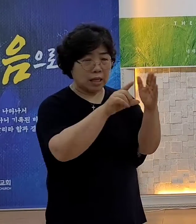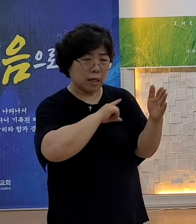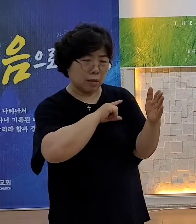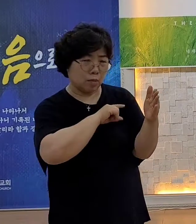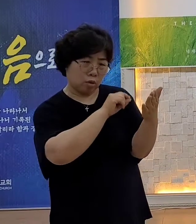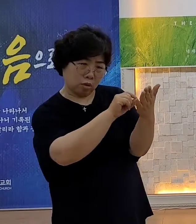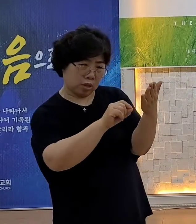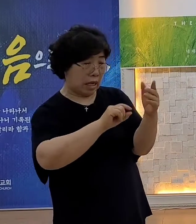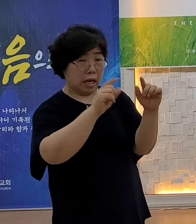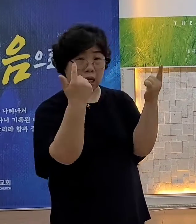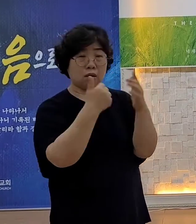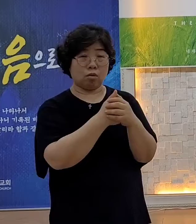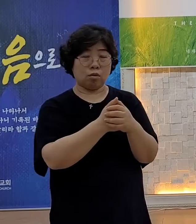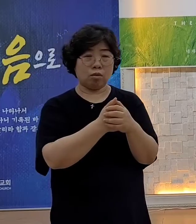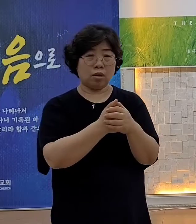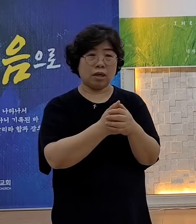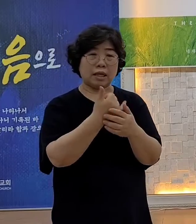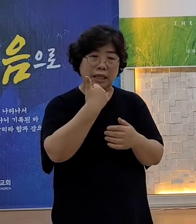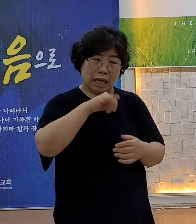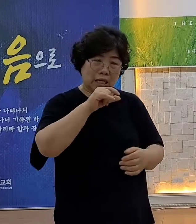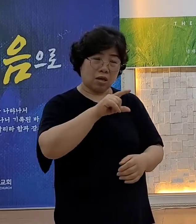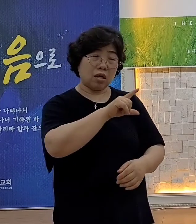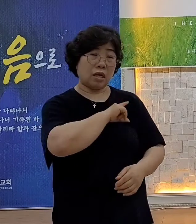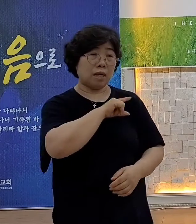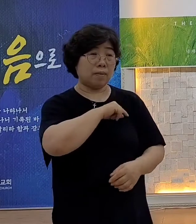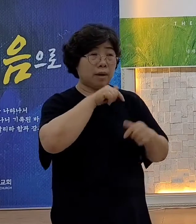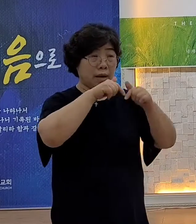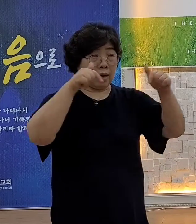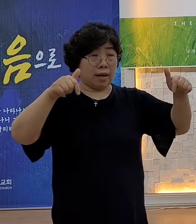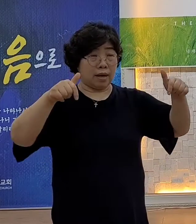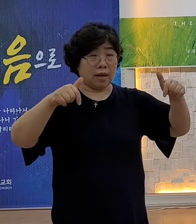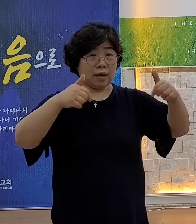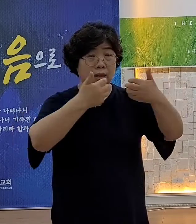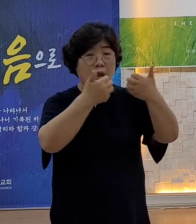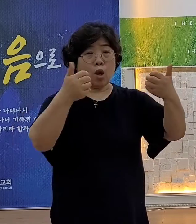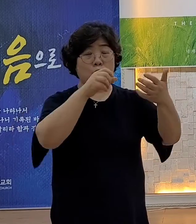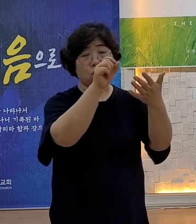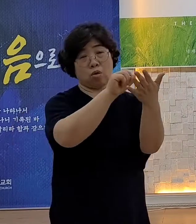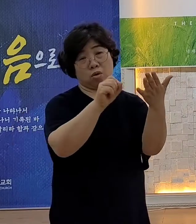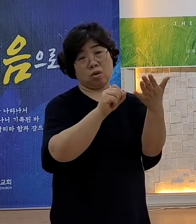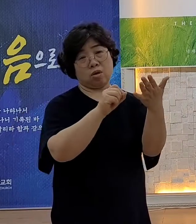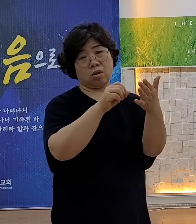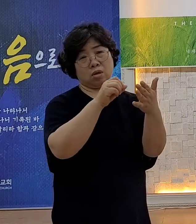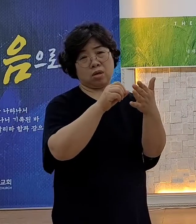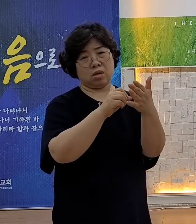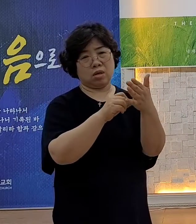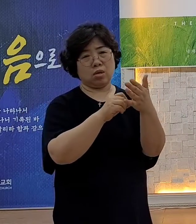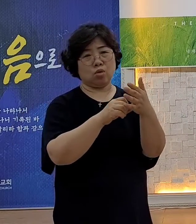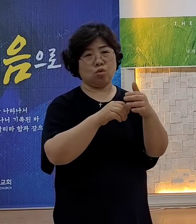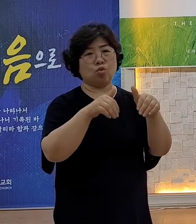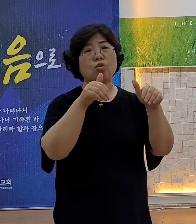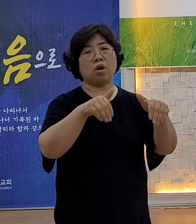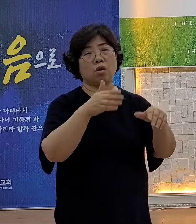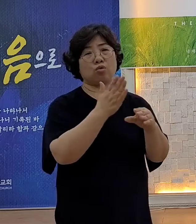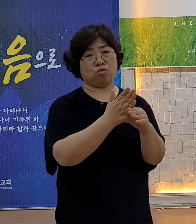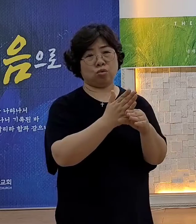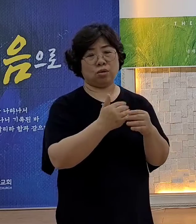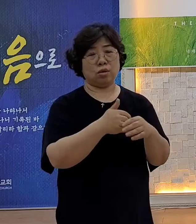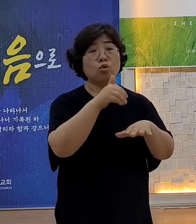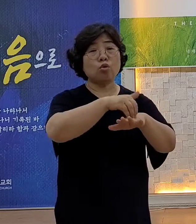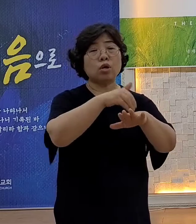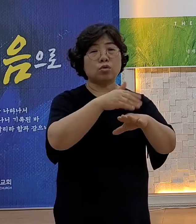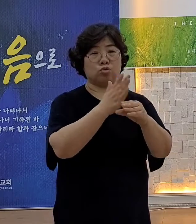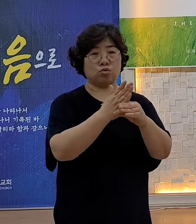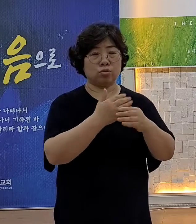뭐 누가 뭐라 하겠습니까? 아무 문제 없습니다. 그런데 언제부턴가 제 마음 가운데 어떤 마음이 들었냐면